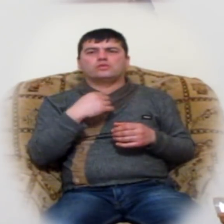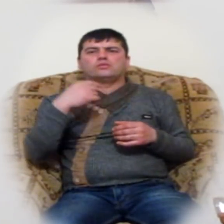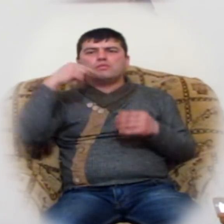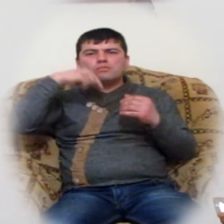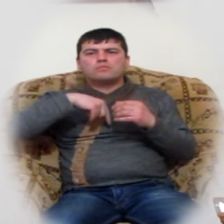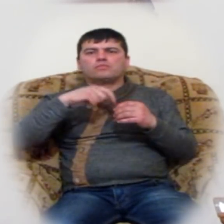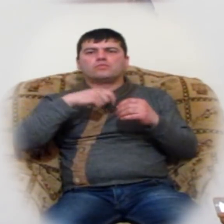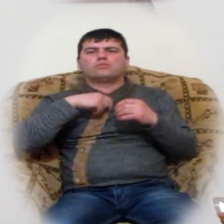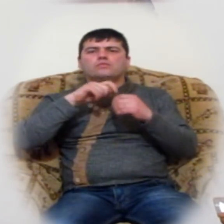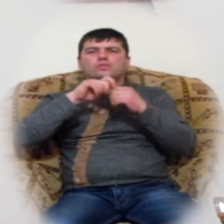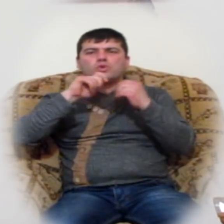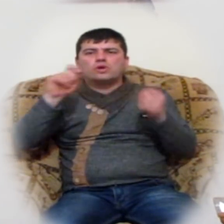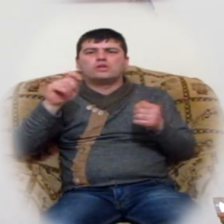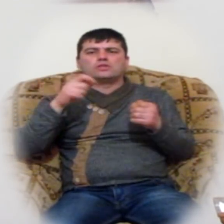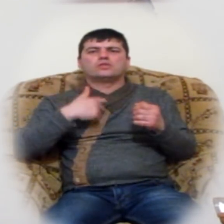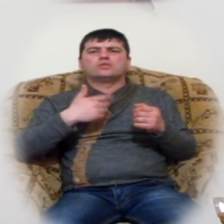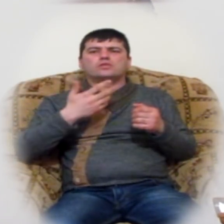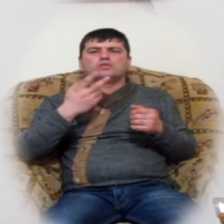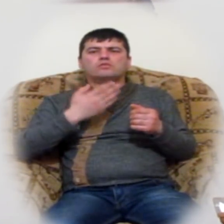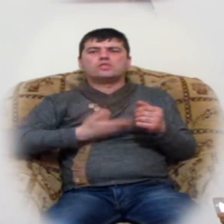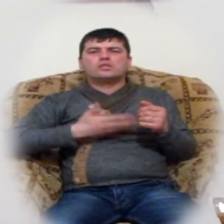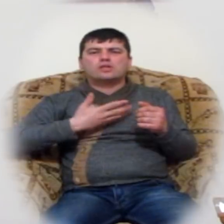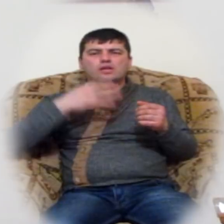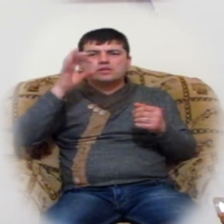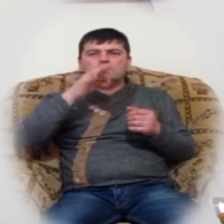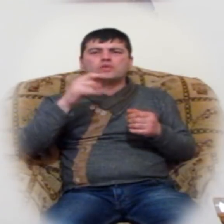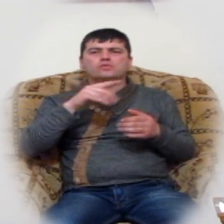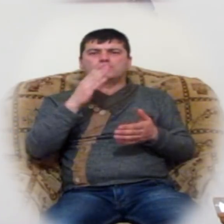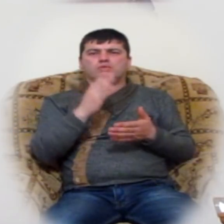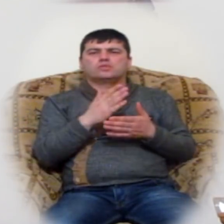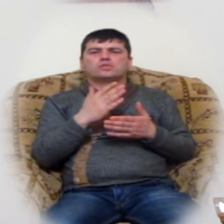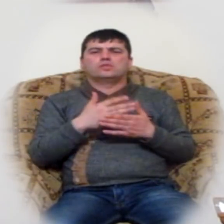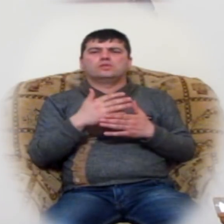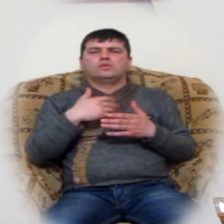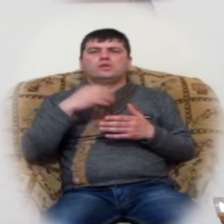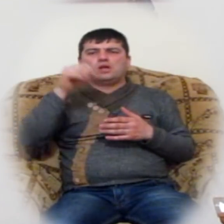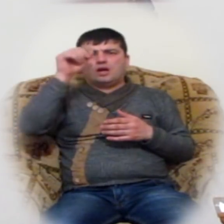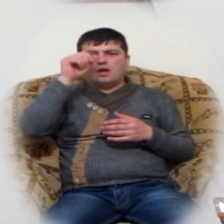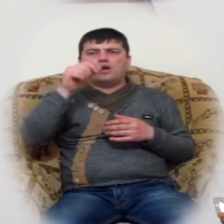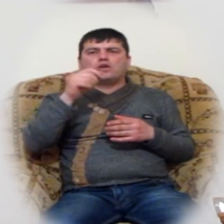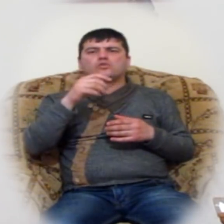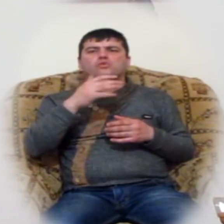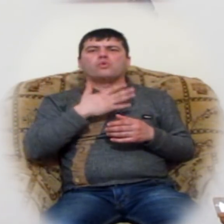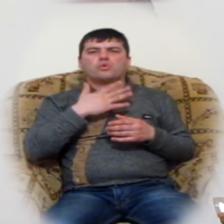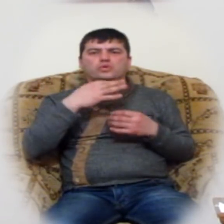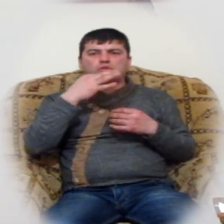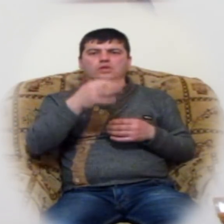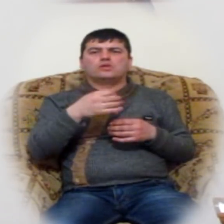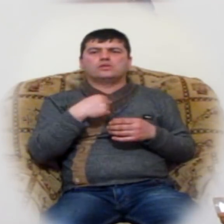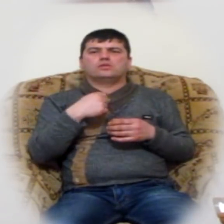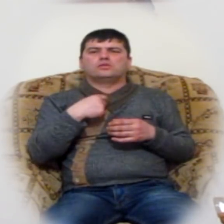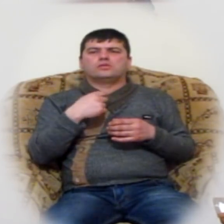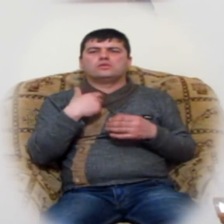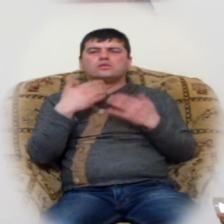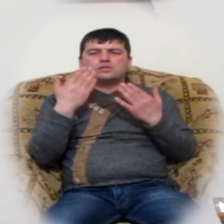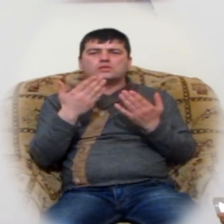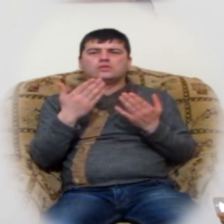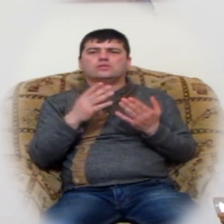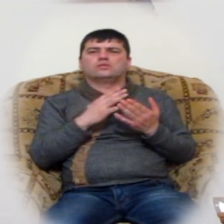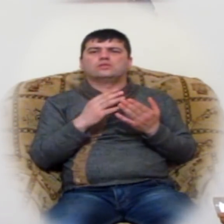յդել ենք կյանքի բաների մասին։ Աստո հոգին մեզ ասել են բաների մասին, կոքրետ ես, որ կարտացի, աշկշ չի